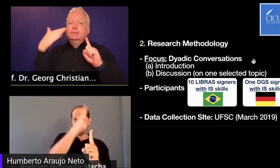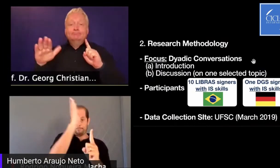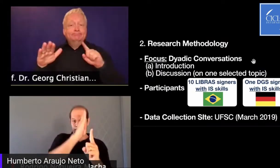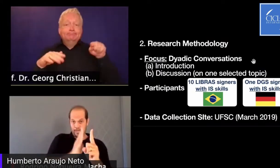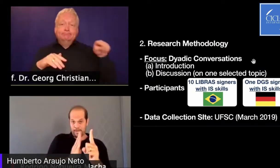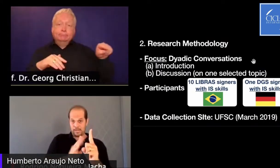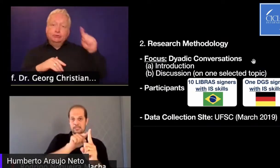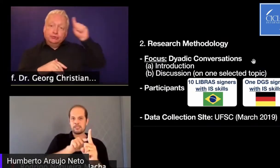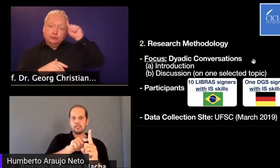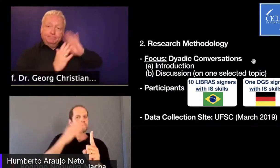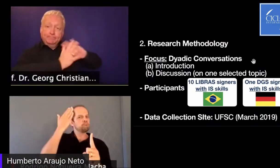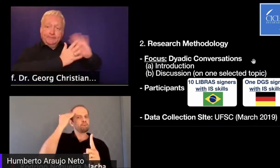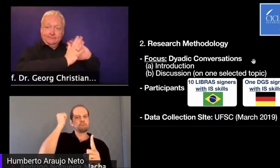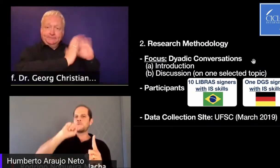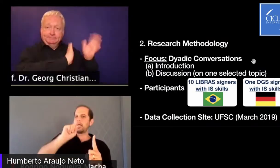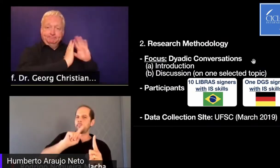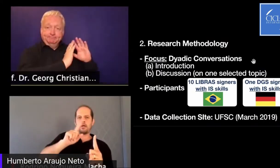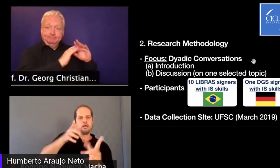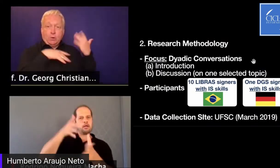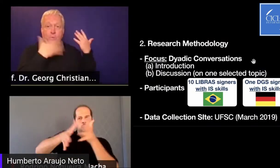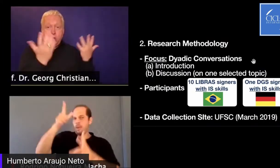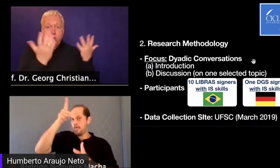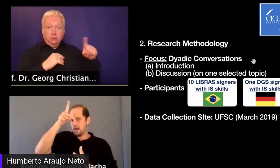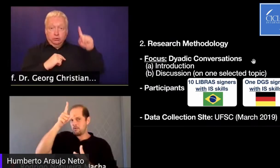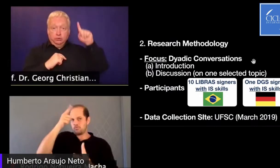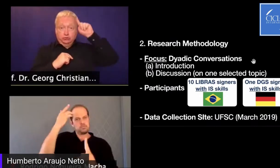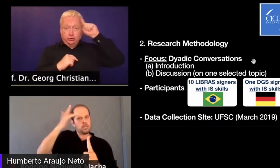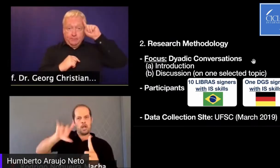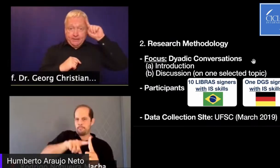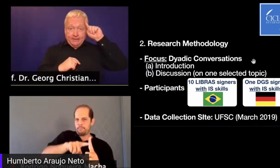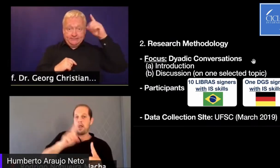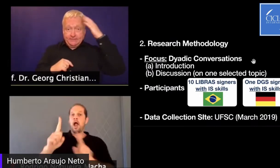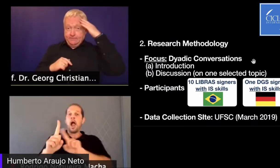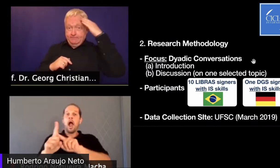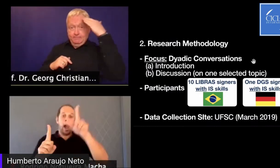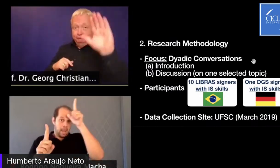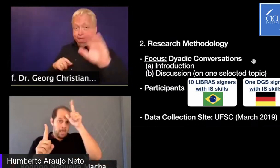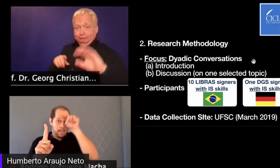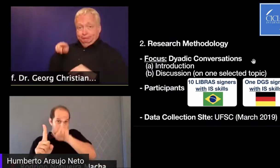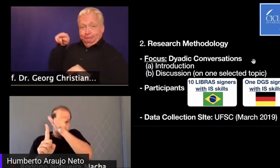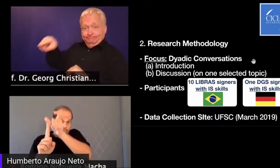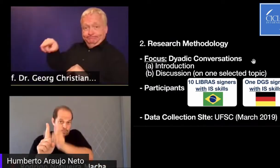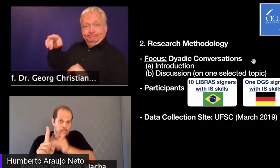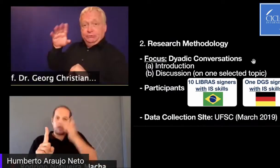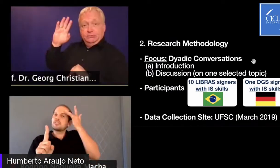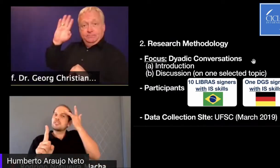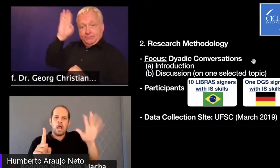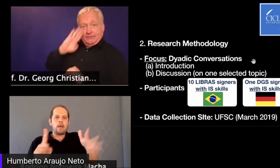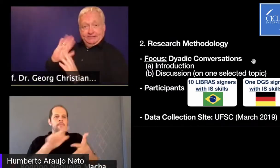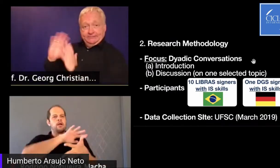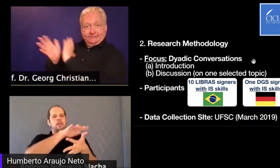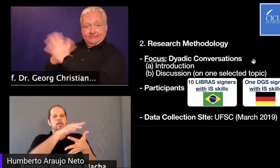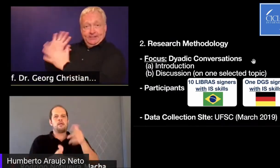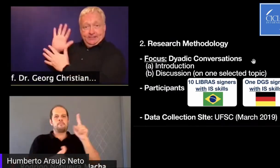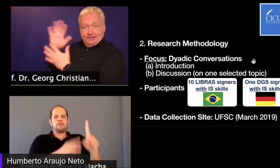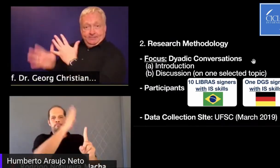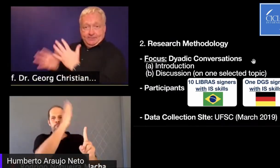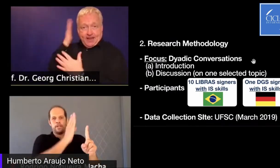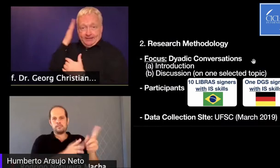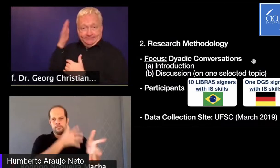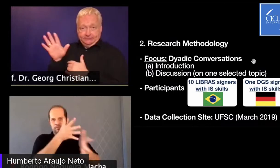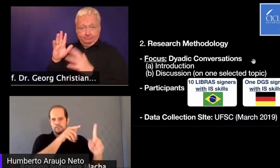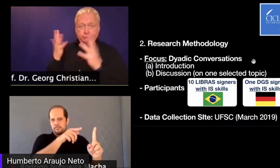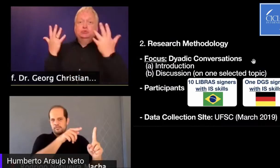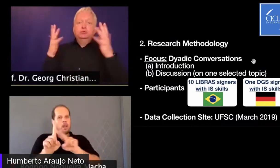A pessoa brasileira não sabia a língua de sinais alemã, e a pessoa alemã também não sabia a língua de sinais do Brasil,